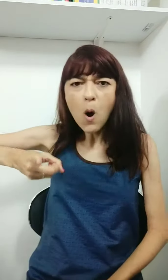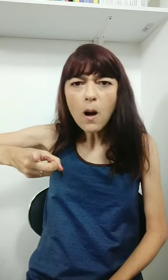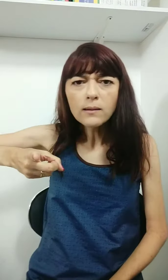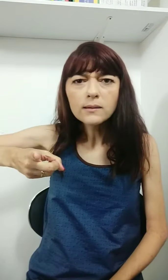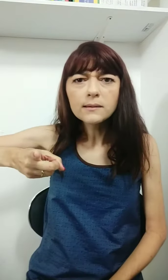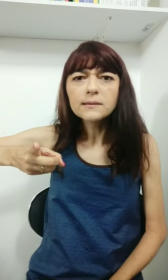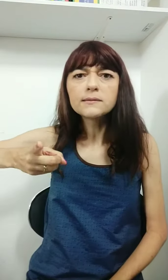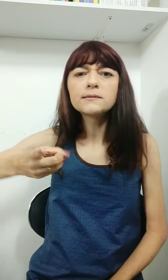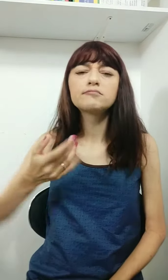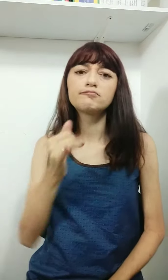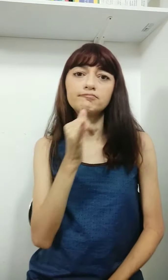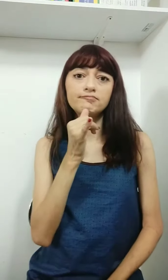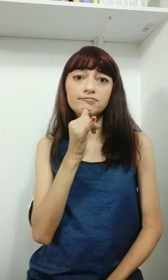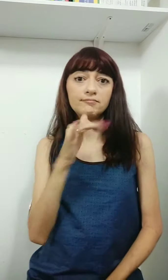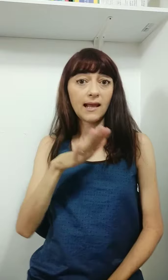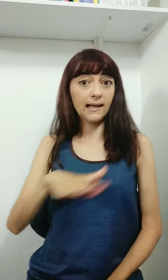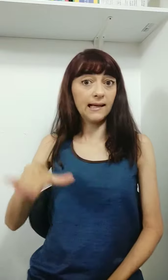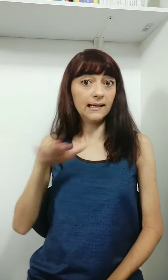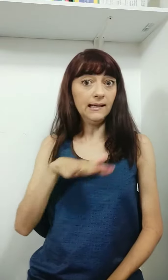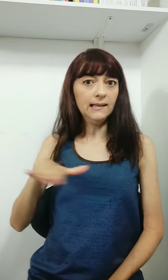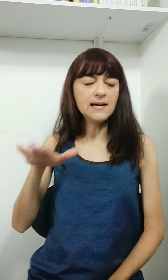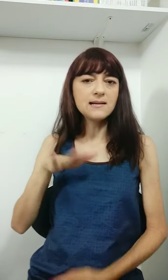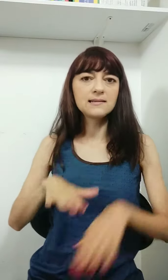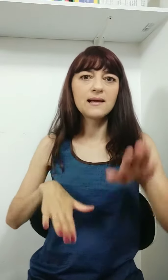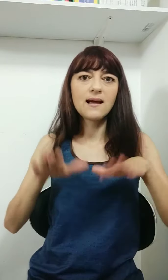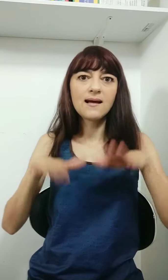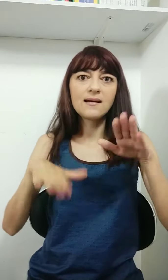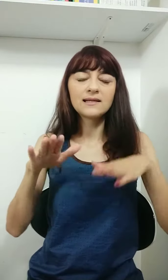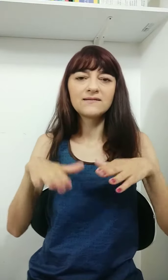Olha só, uma frase de ordem, tá? Vou fazer um contexto de ordem.